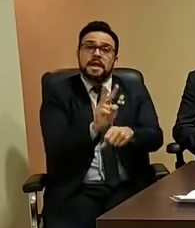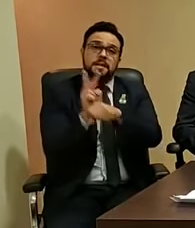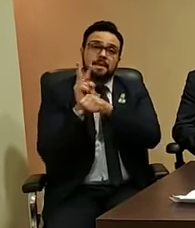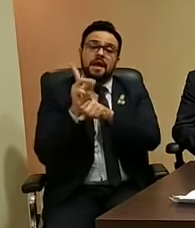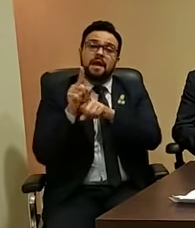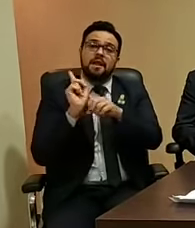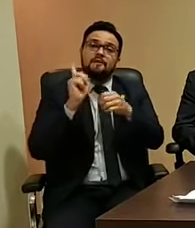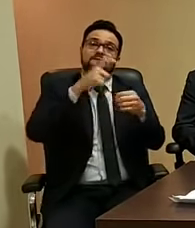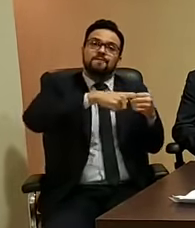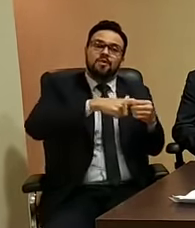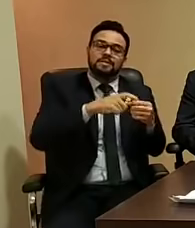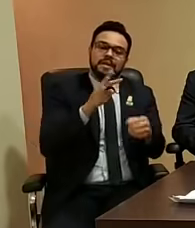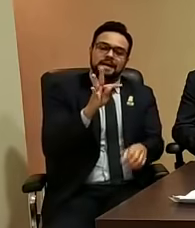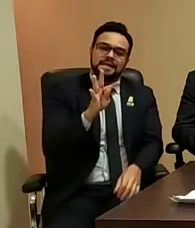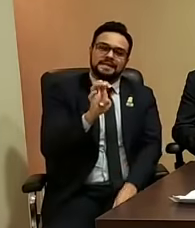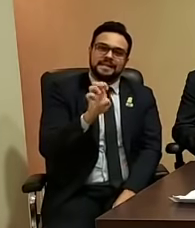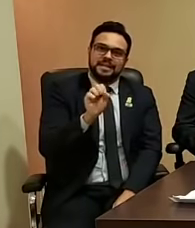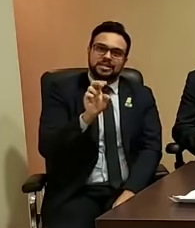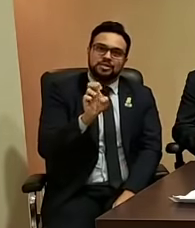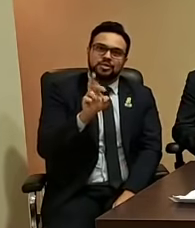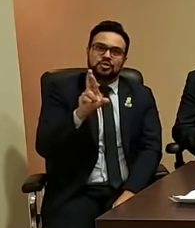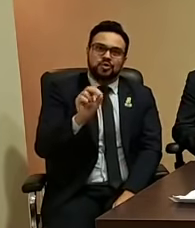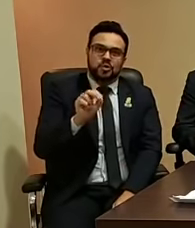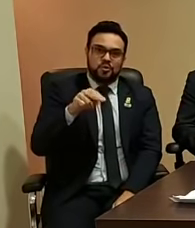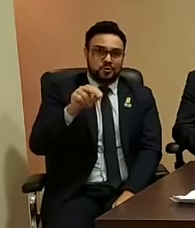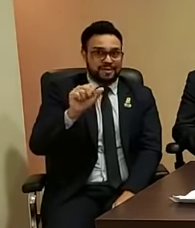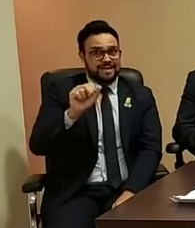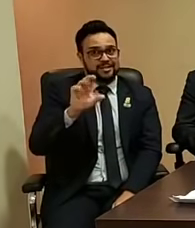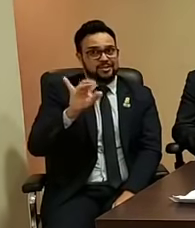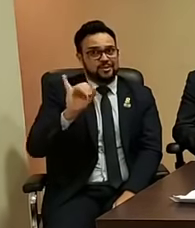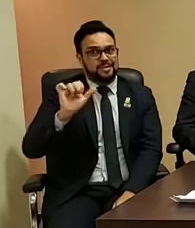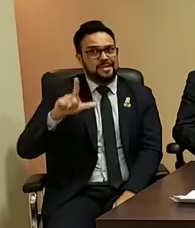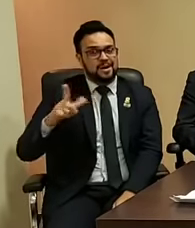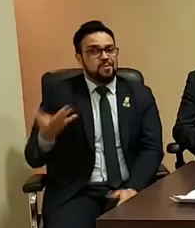Tesouro Nacional. Então, tudo bem, está resolvido. A viúva.